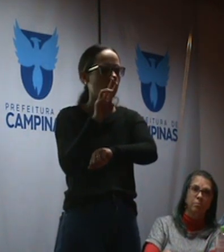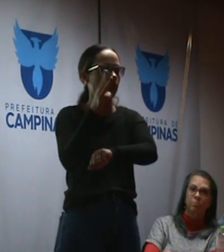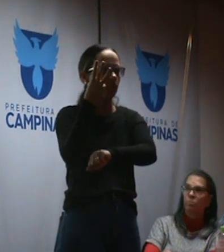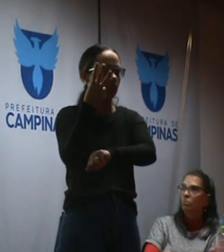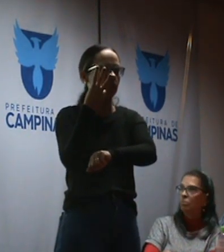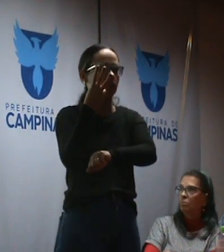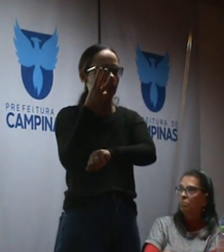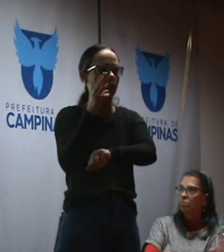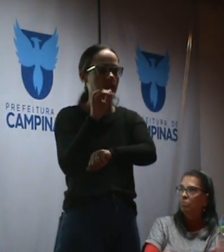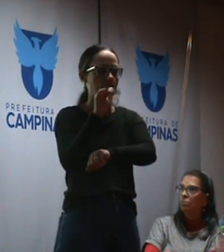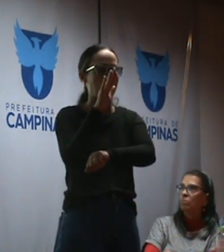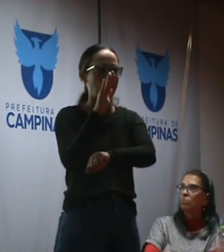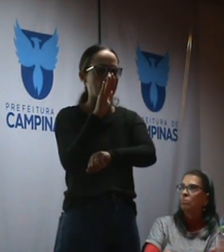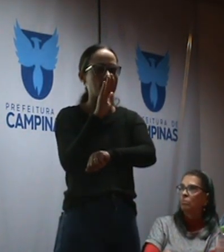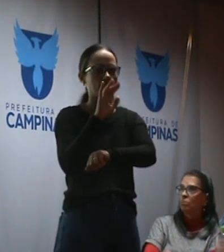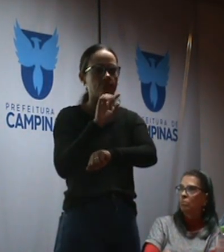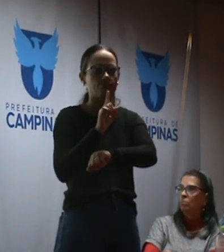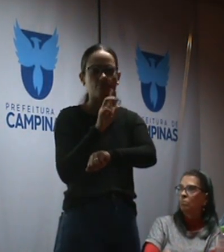concentra bastante, fica pretinho.